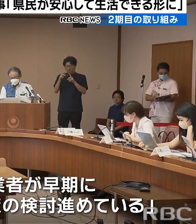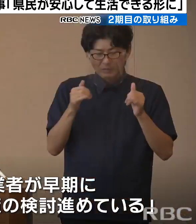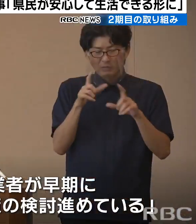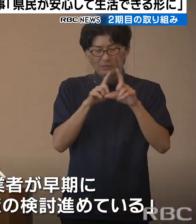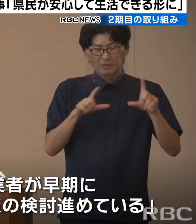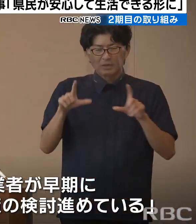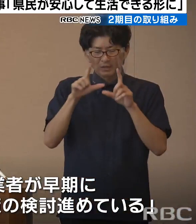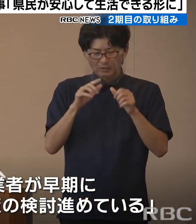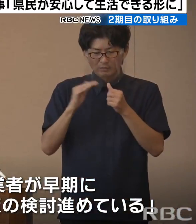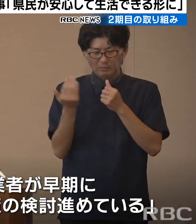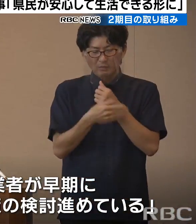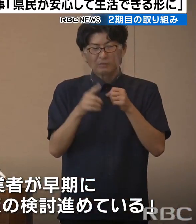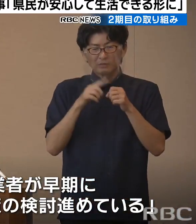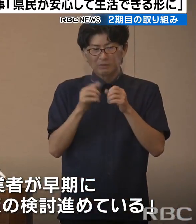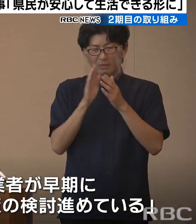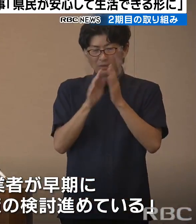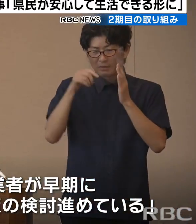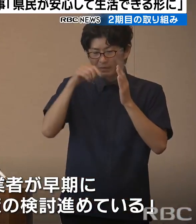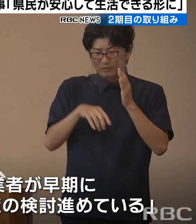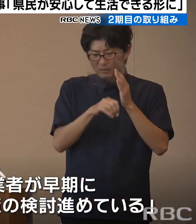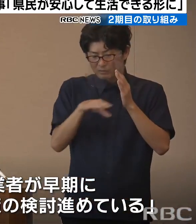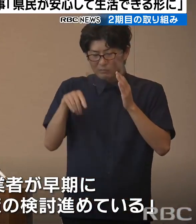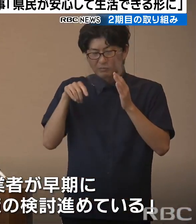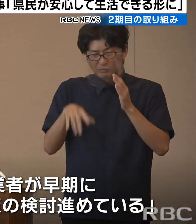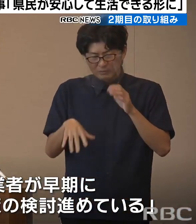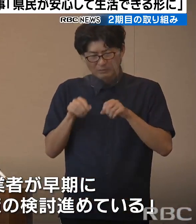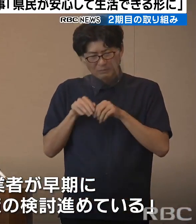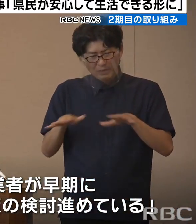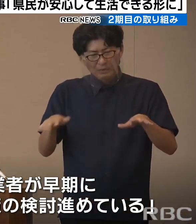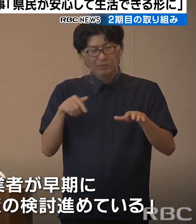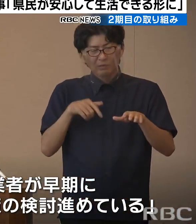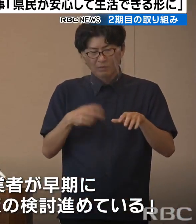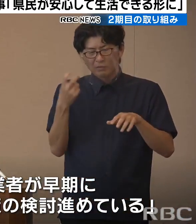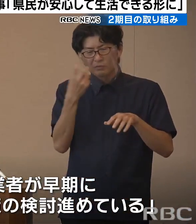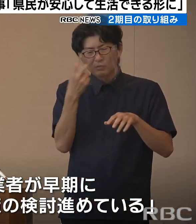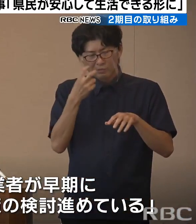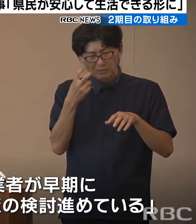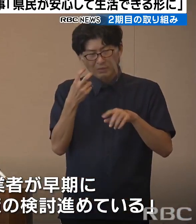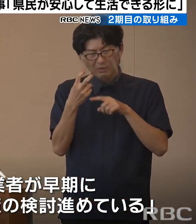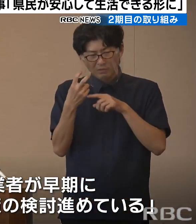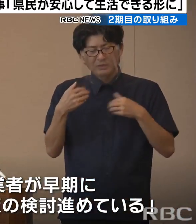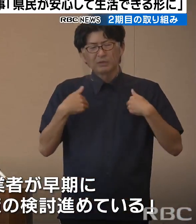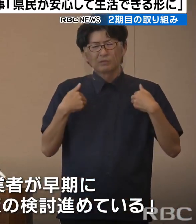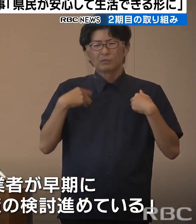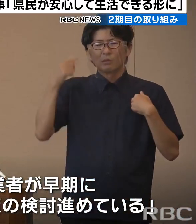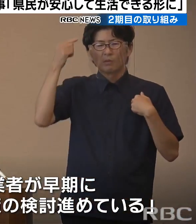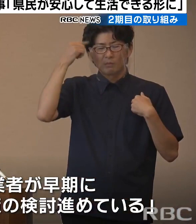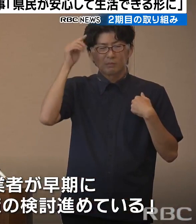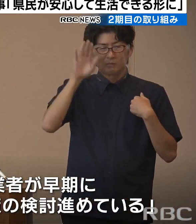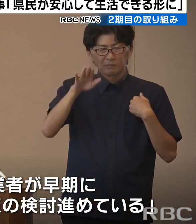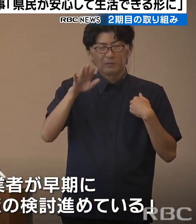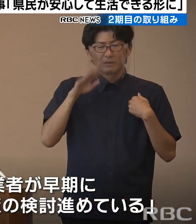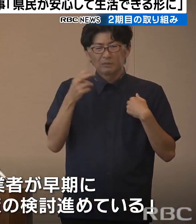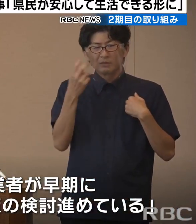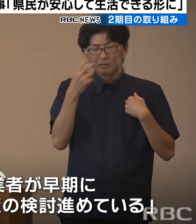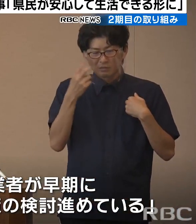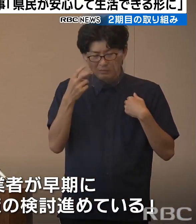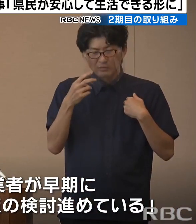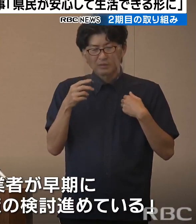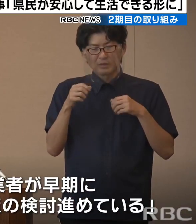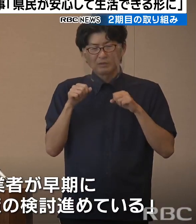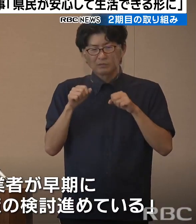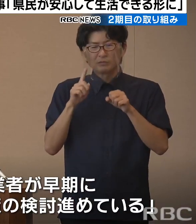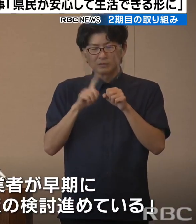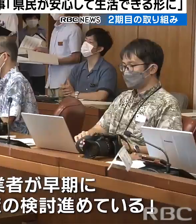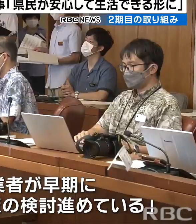弱い立場の方々や苦しい立場に置かれている事業者が早期に立ち直れるよう支援策の検討を進めて